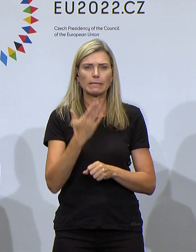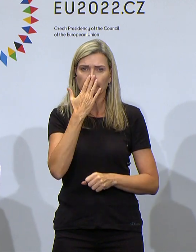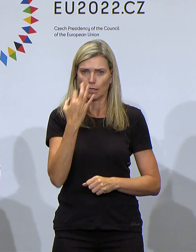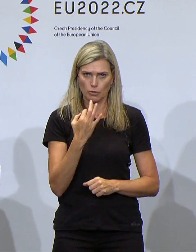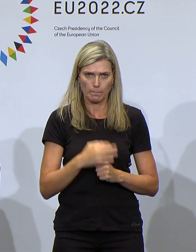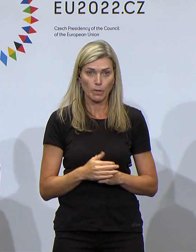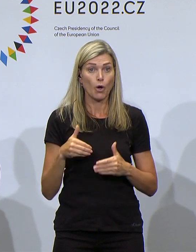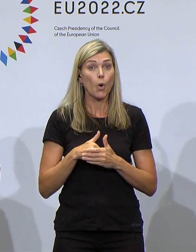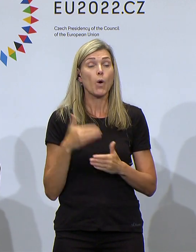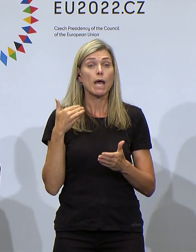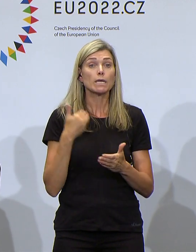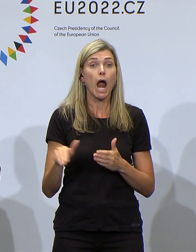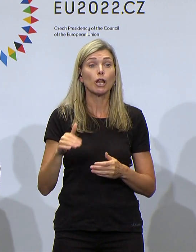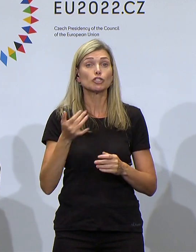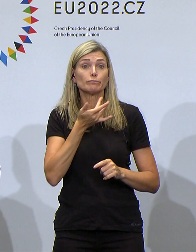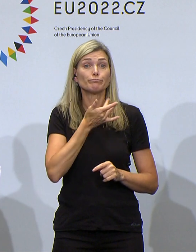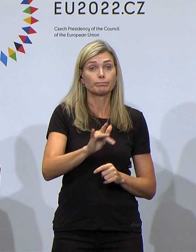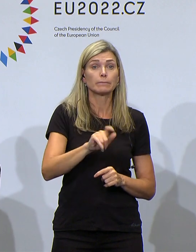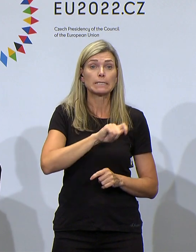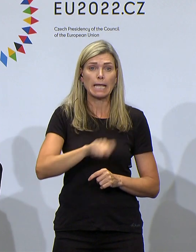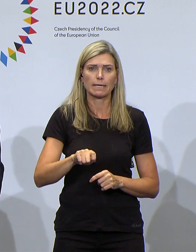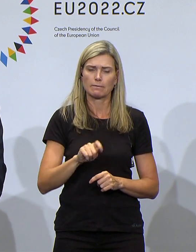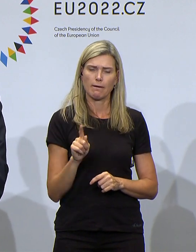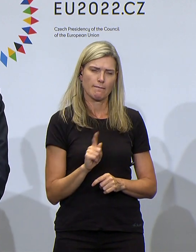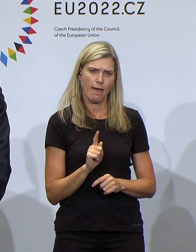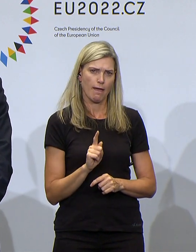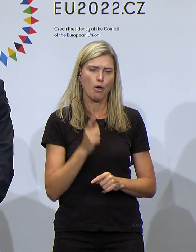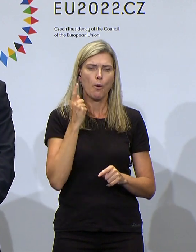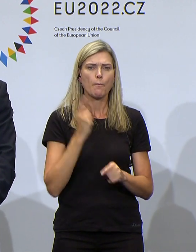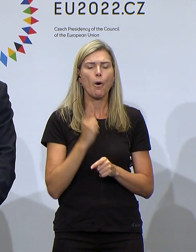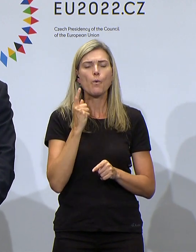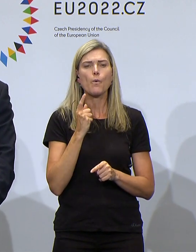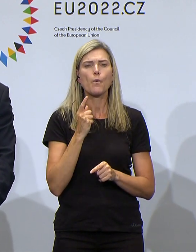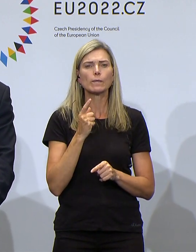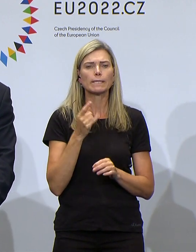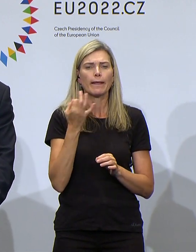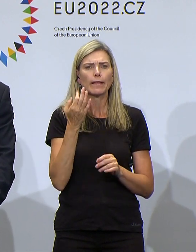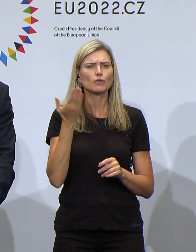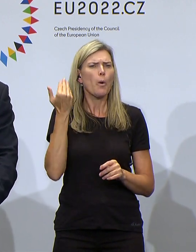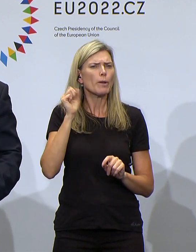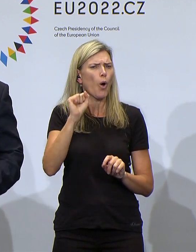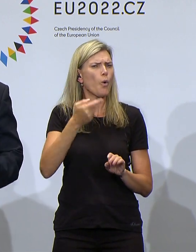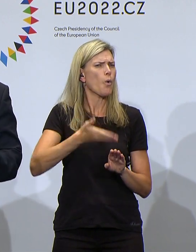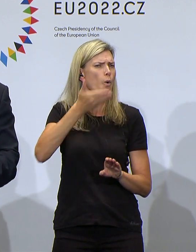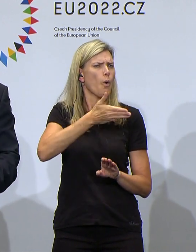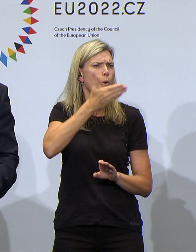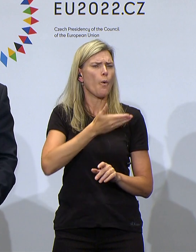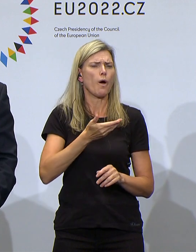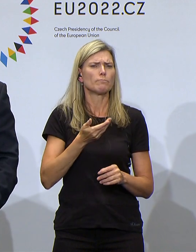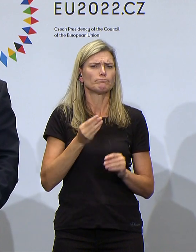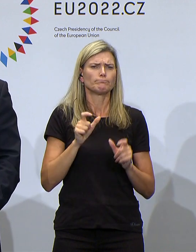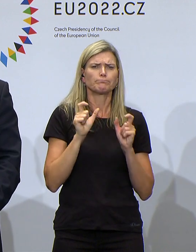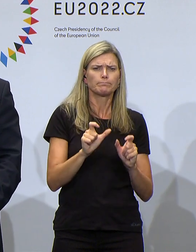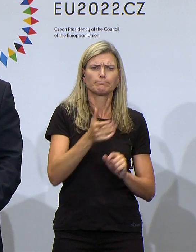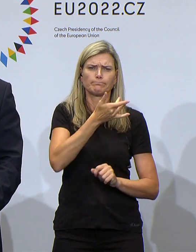con los estados miembros no es otro paquete de sanciones sino en realidad concluir algunos de los detalles de los